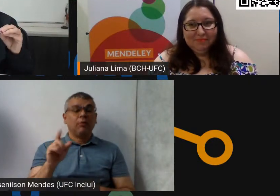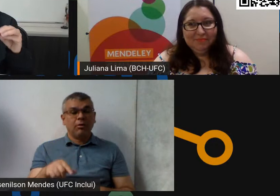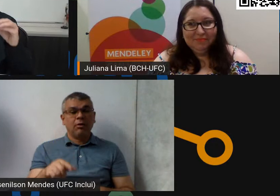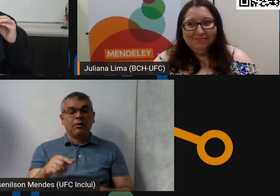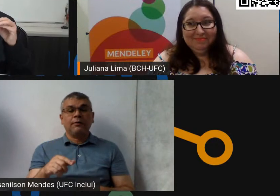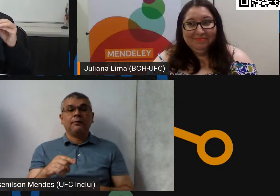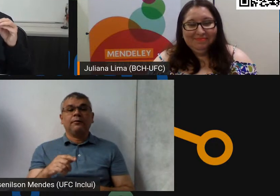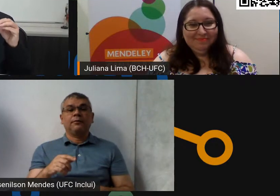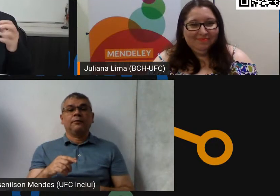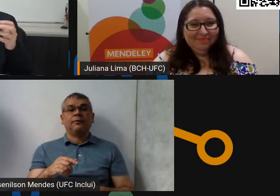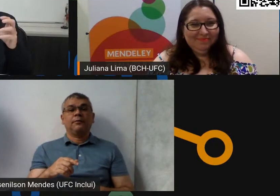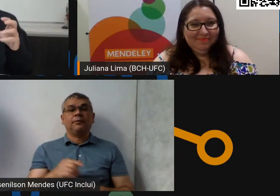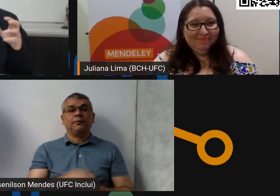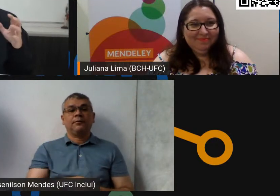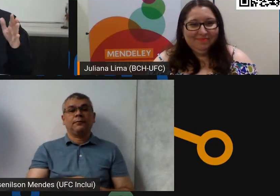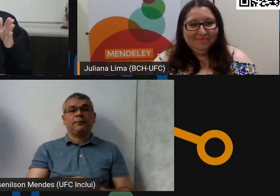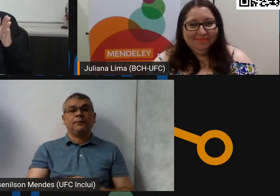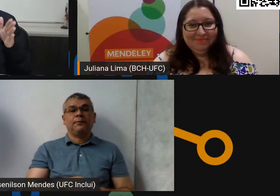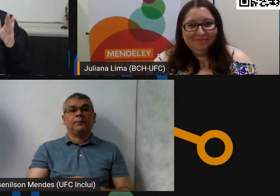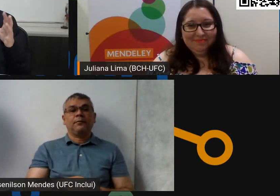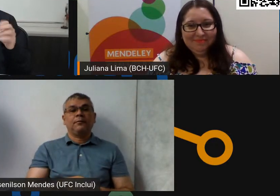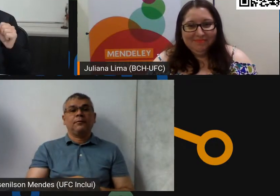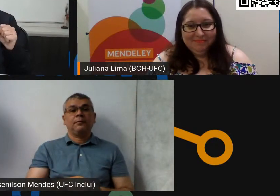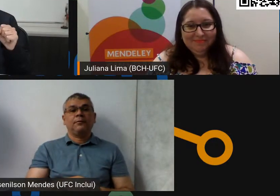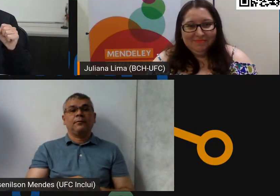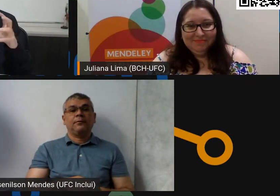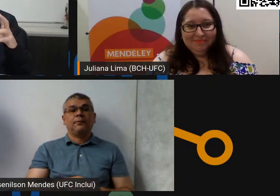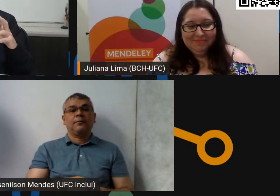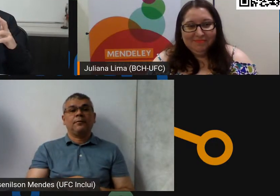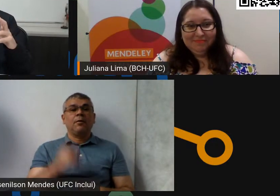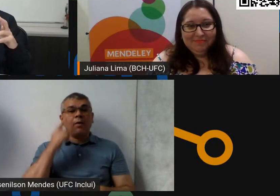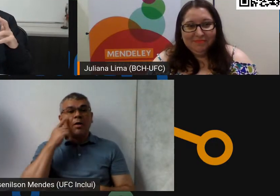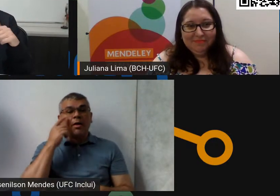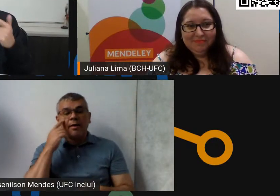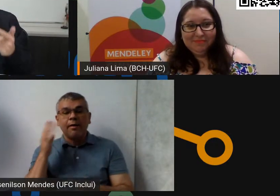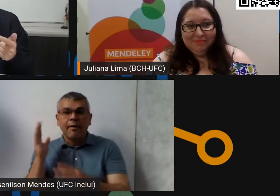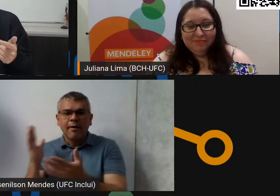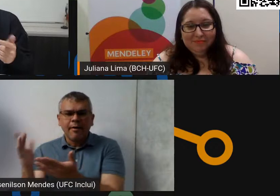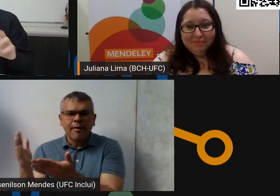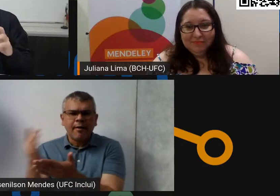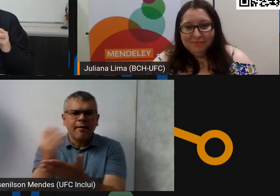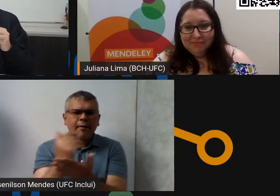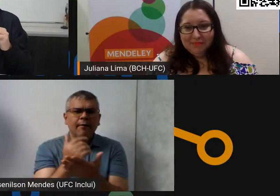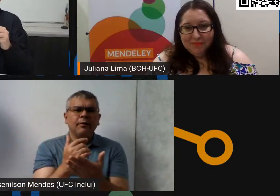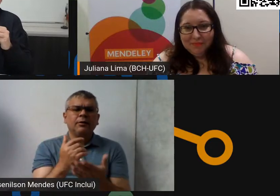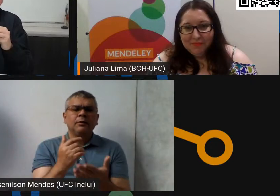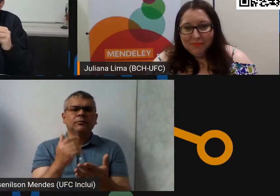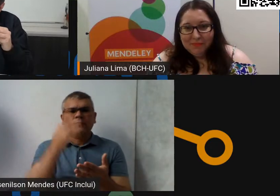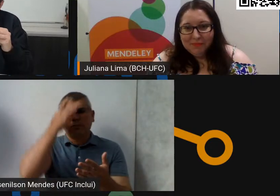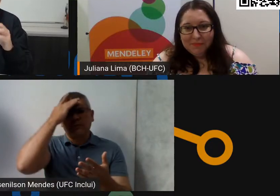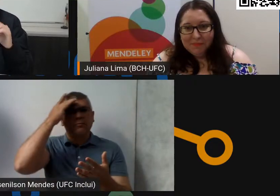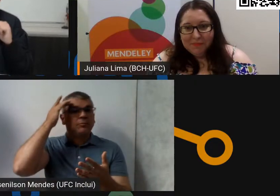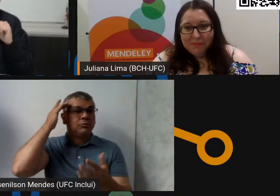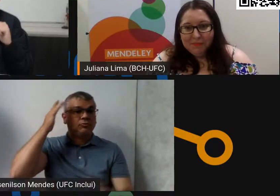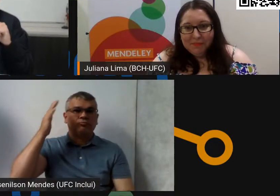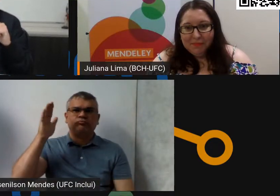revisão que ela é produzida, que ela é escrita por um cientista de